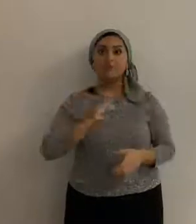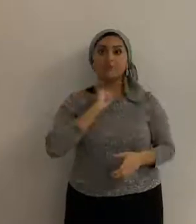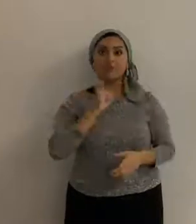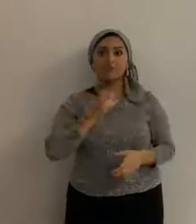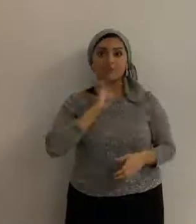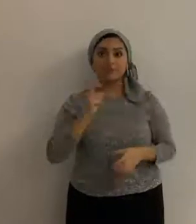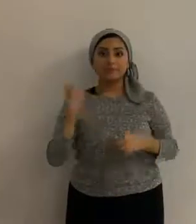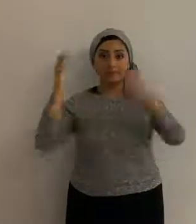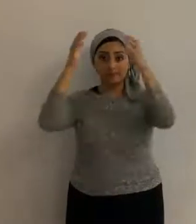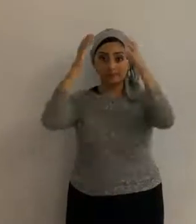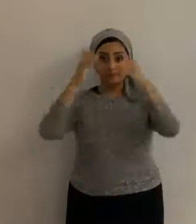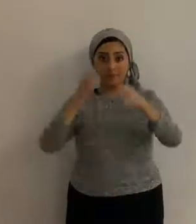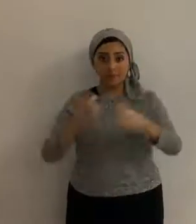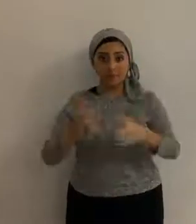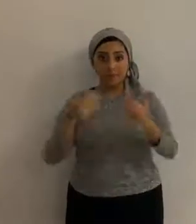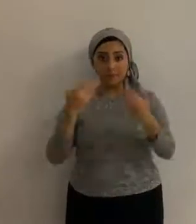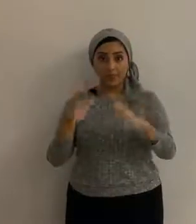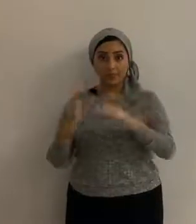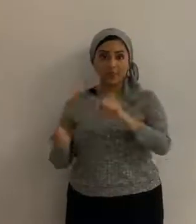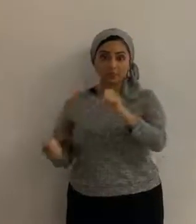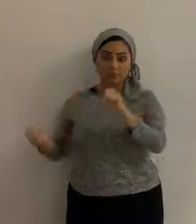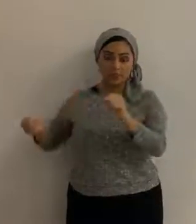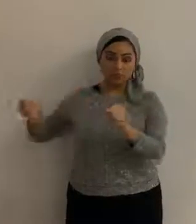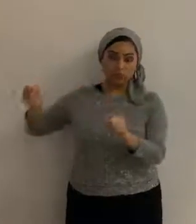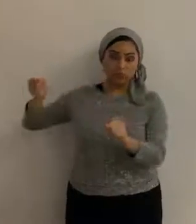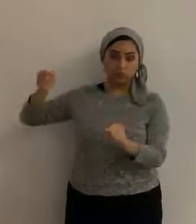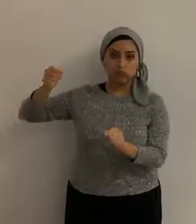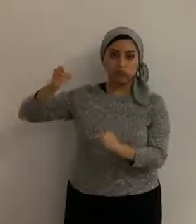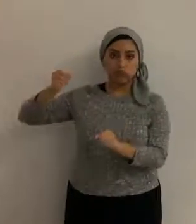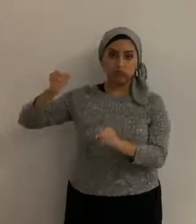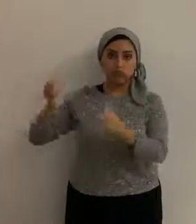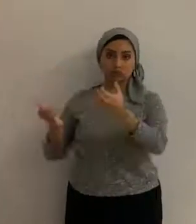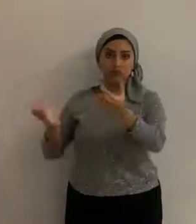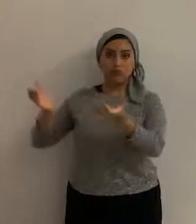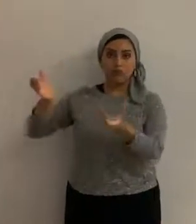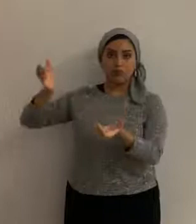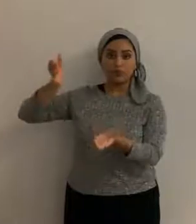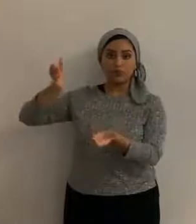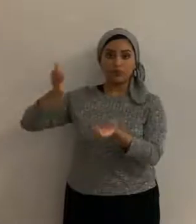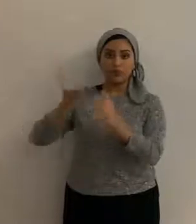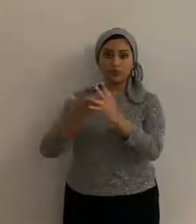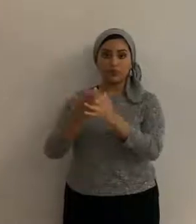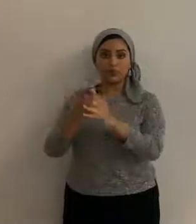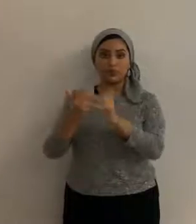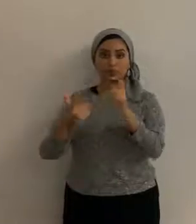fierro y se hace el vaciado del concreto a través de un trompo giratorio.